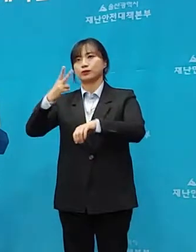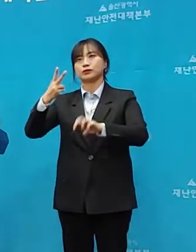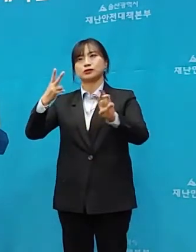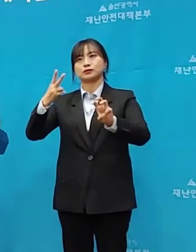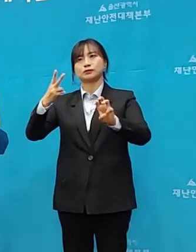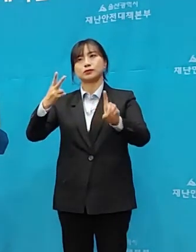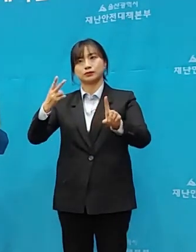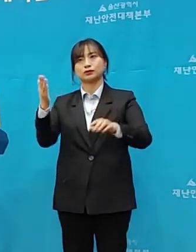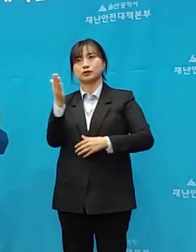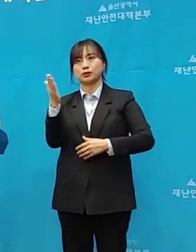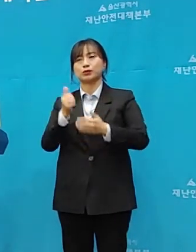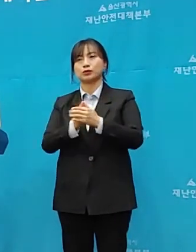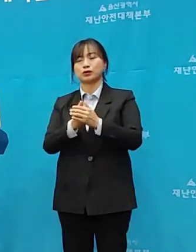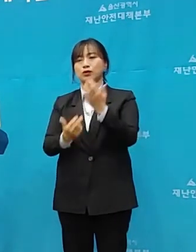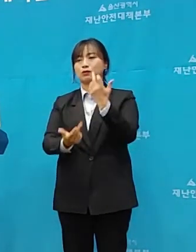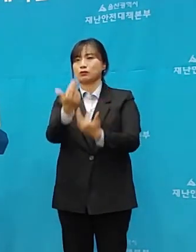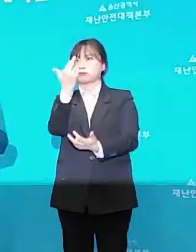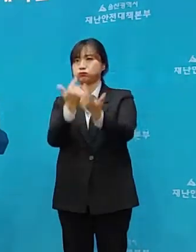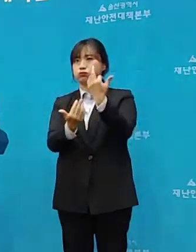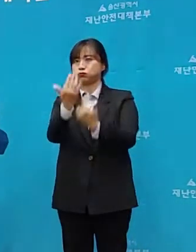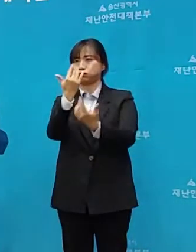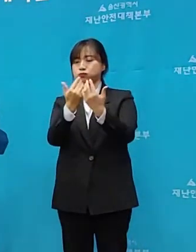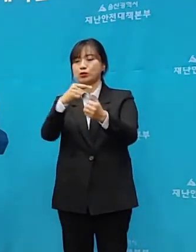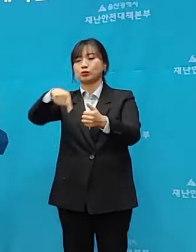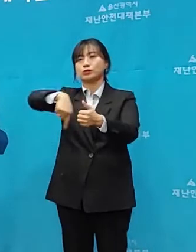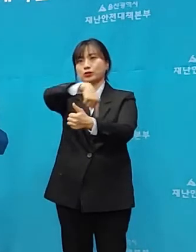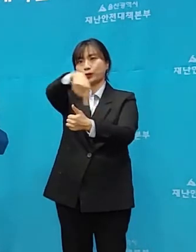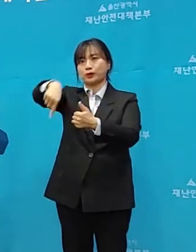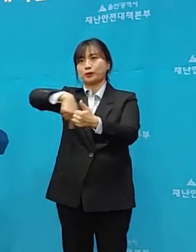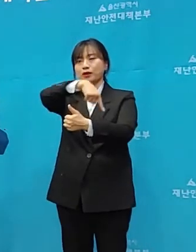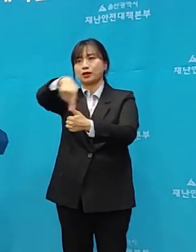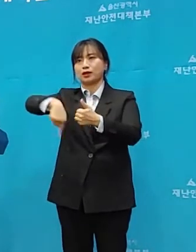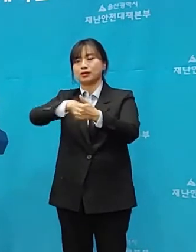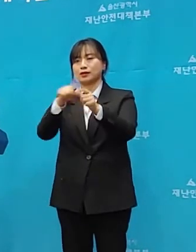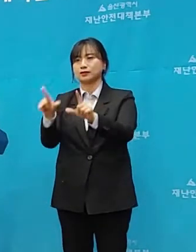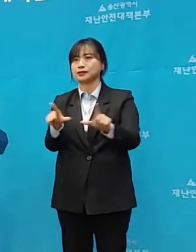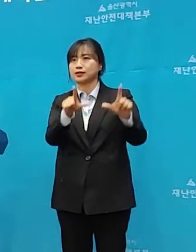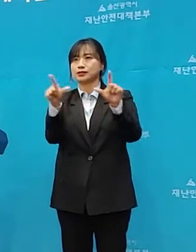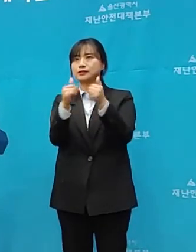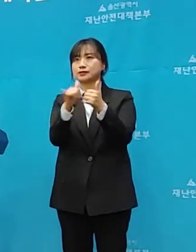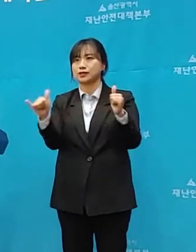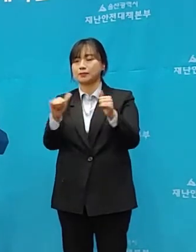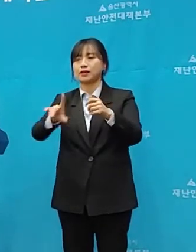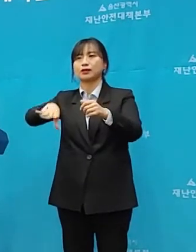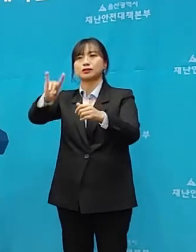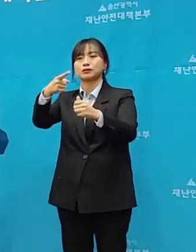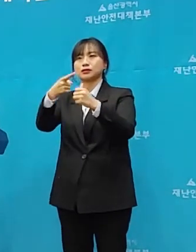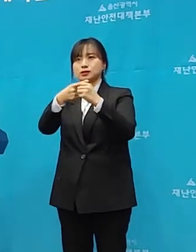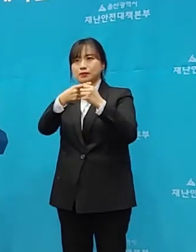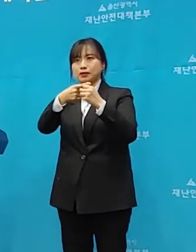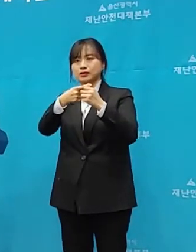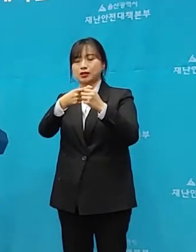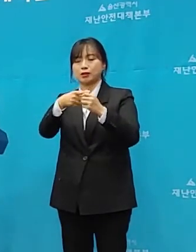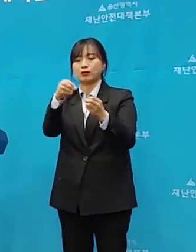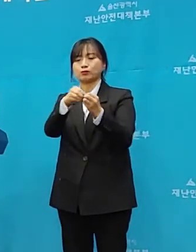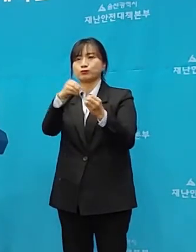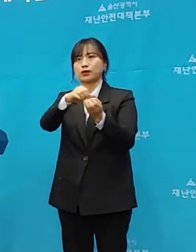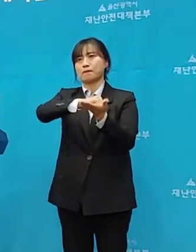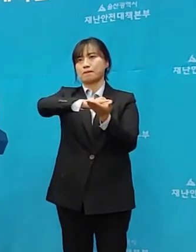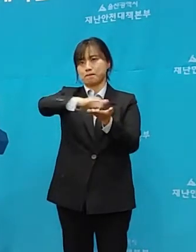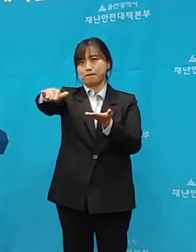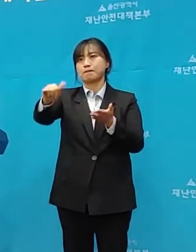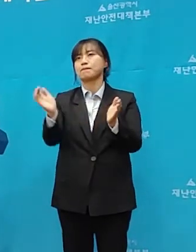31분 산불 발생 인근 지역 주민들을 대상으로 첫 재난